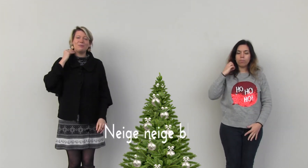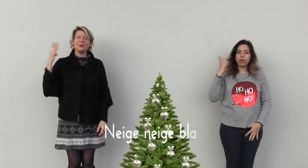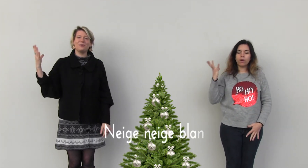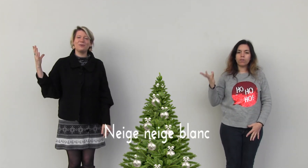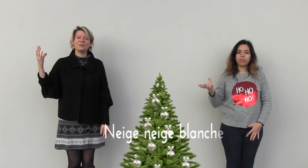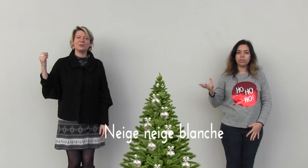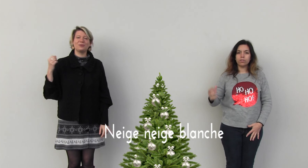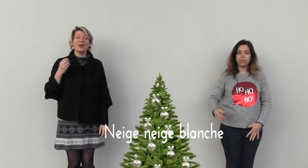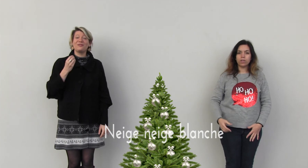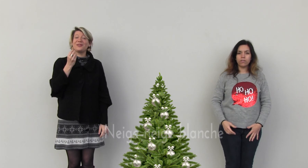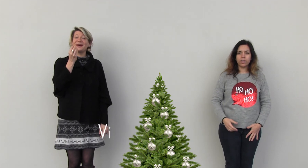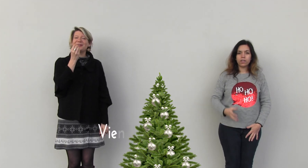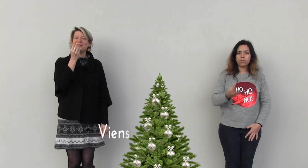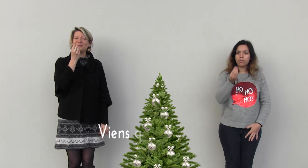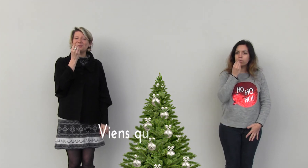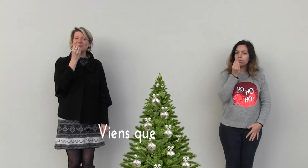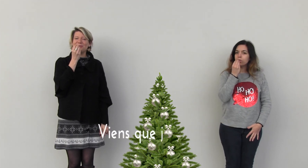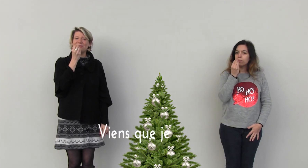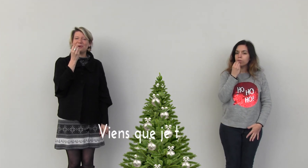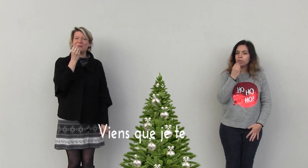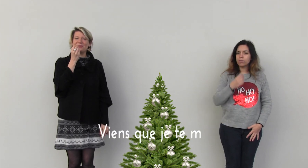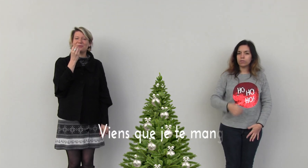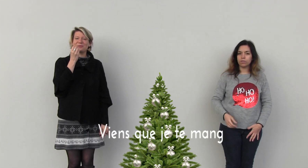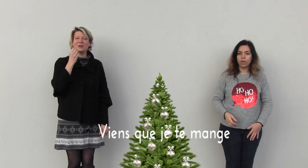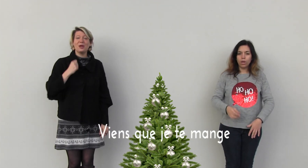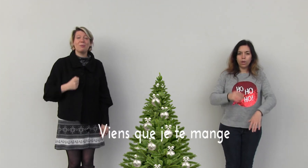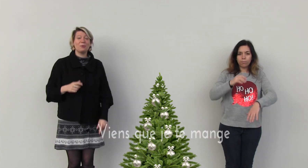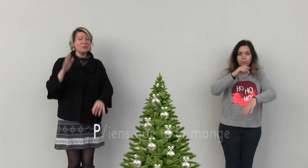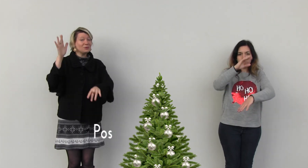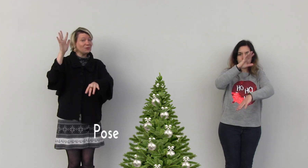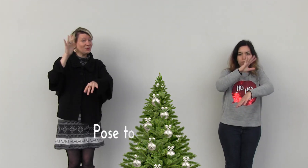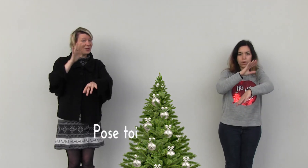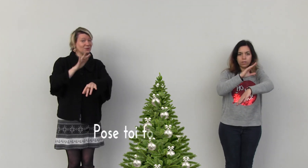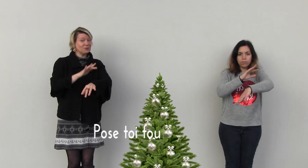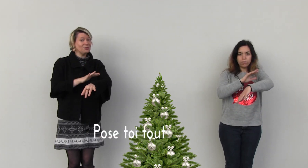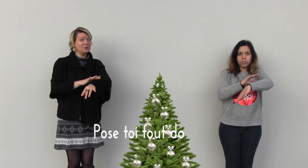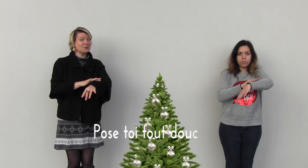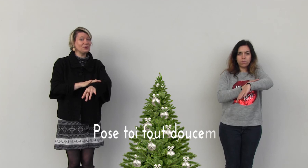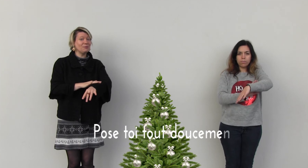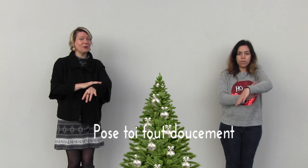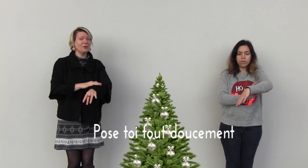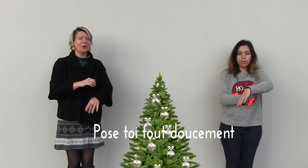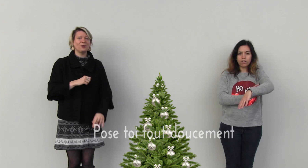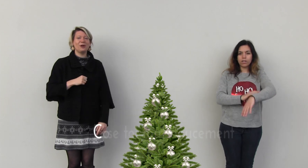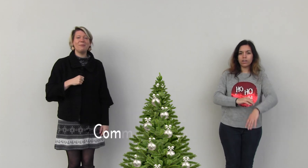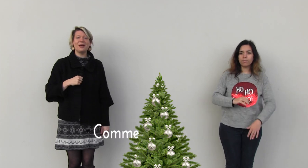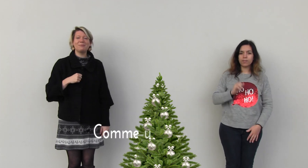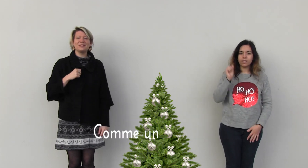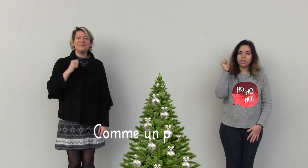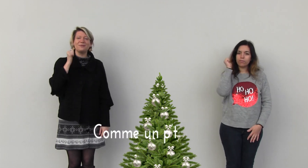blanche Viens que je te mange Pose-toi tout doucement Comme un petit